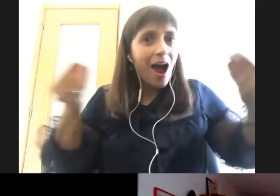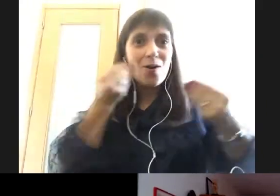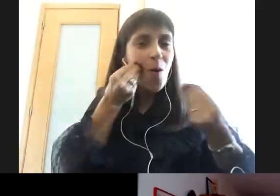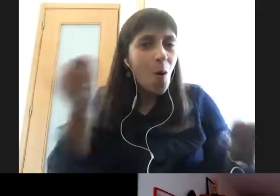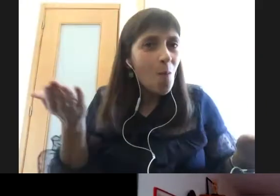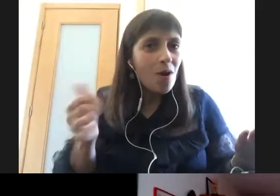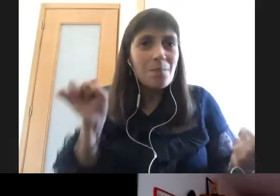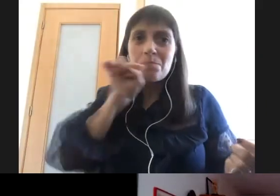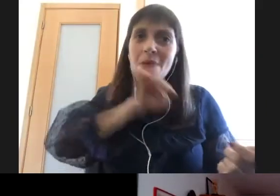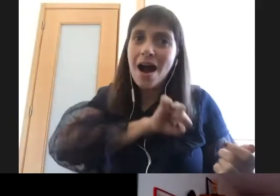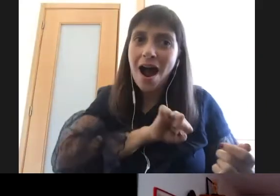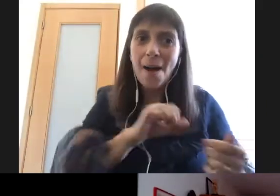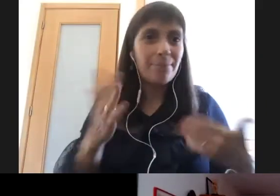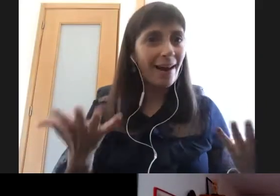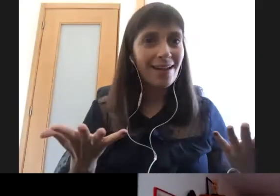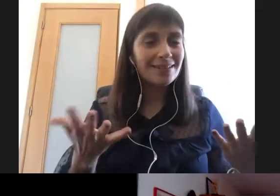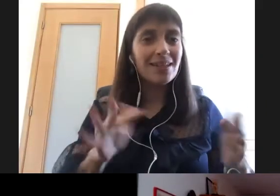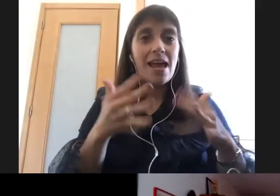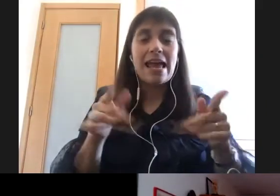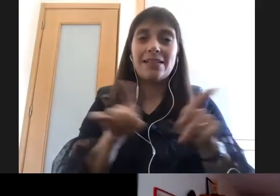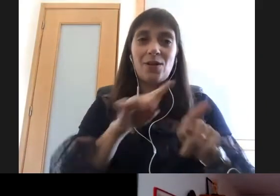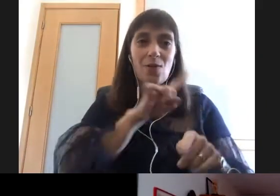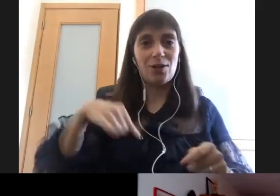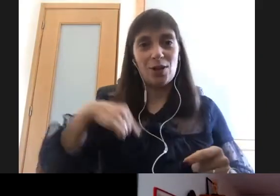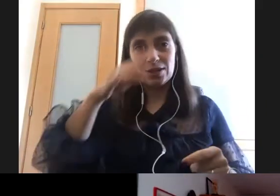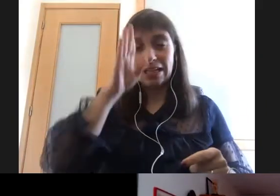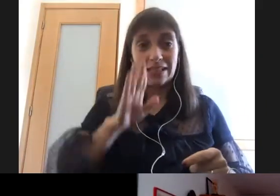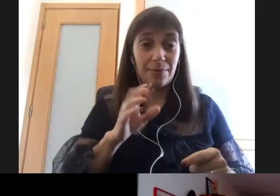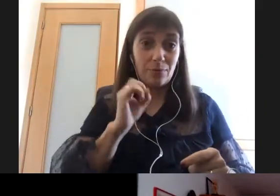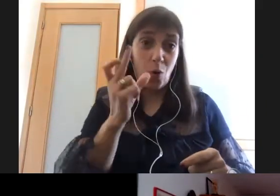Coincidência, não Ou seja, eles já sabiam exatamente onde tinha ouro.